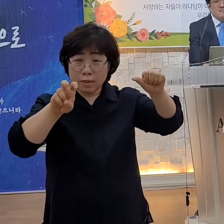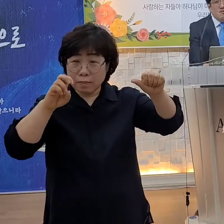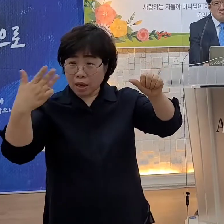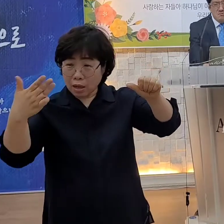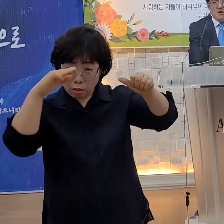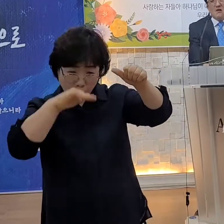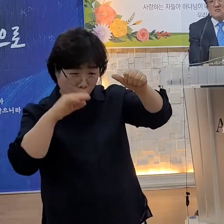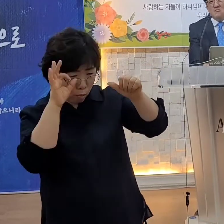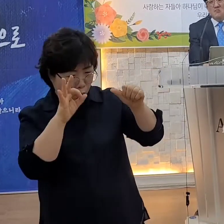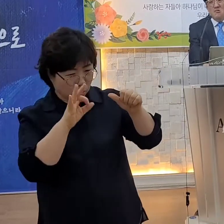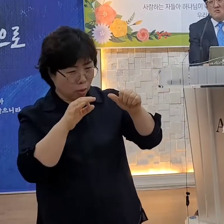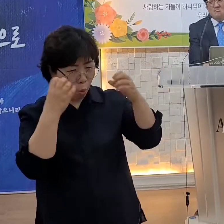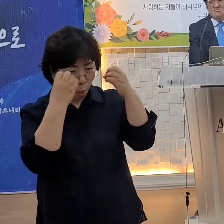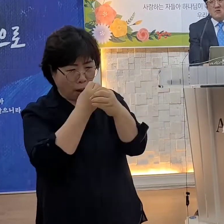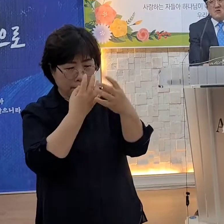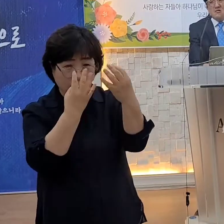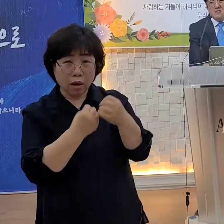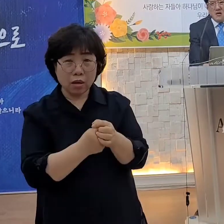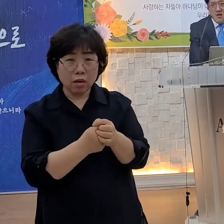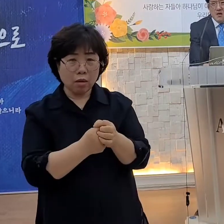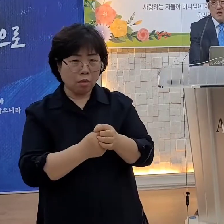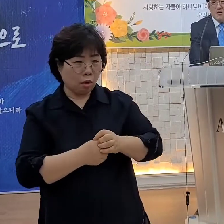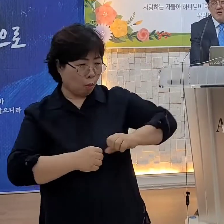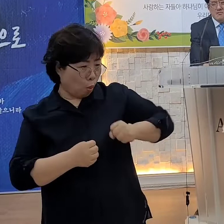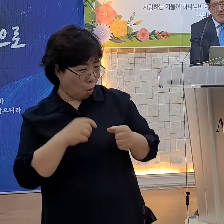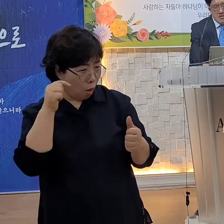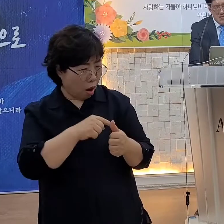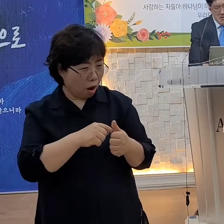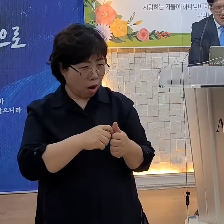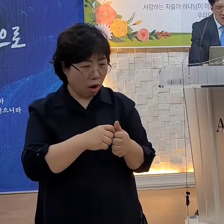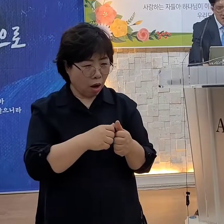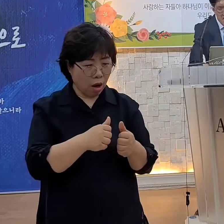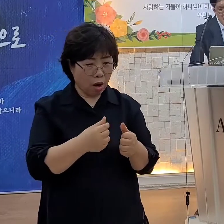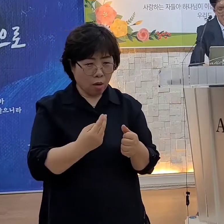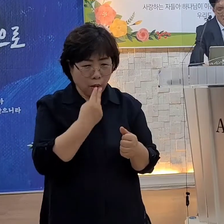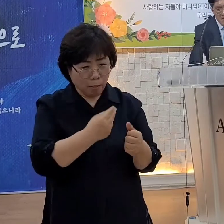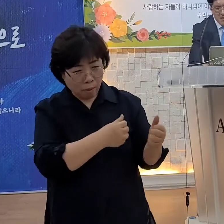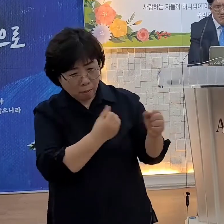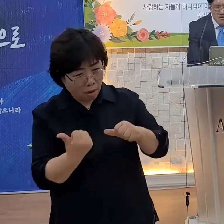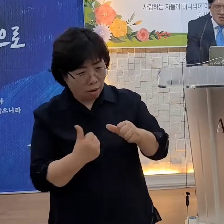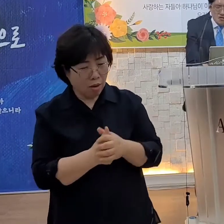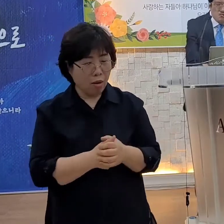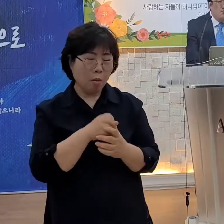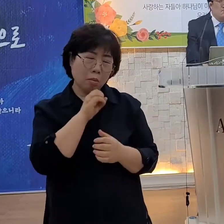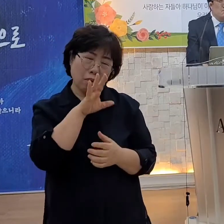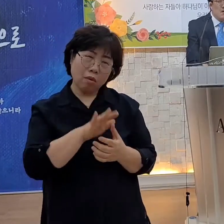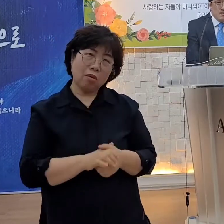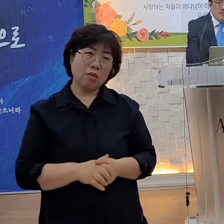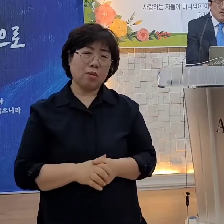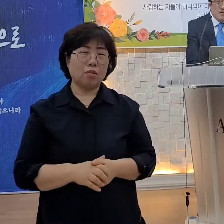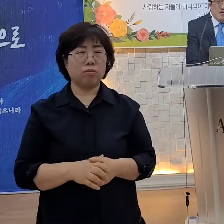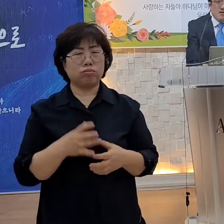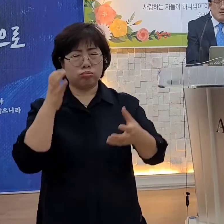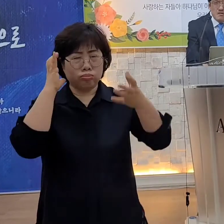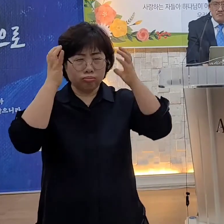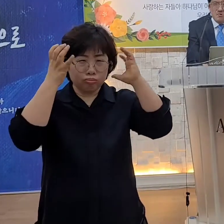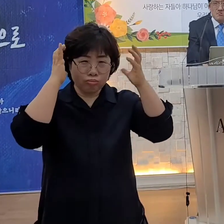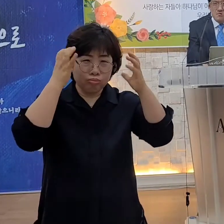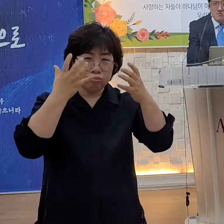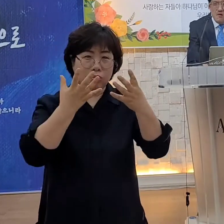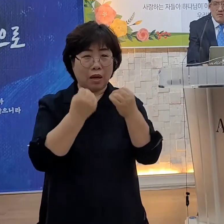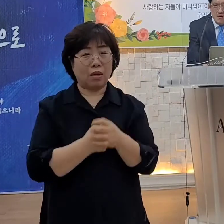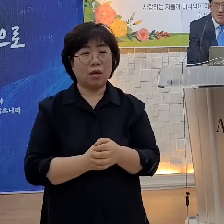처음부터 그냥 복종하라 그러고 죽기까지 사랑하라 막 그러니까 많은 사람들이 혼돈하는데,